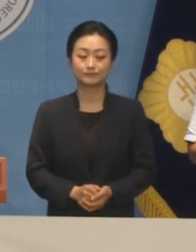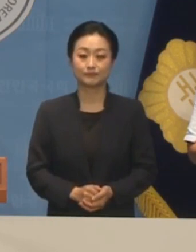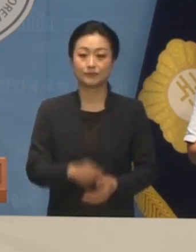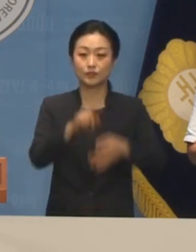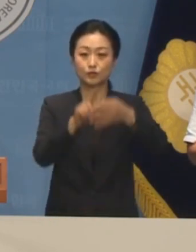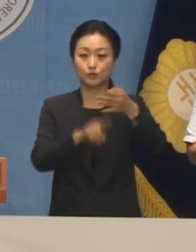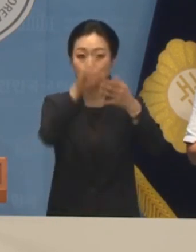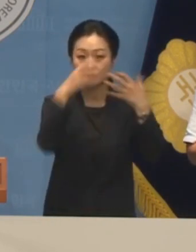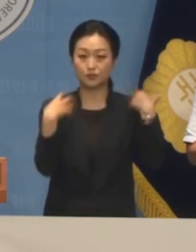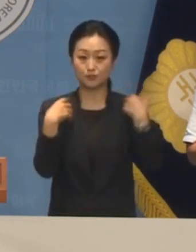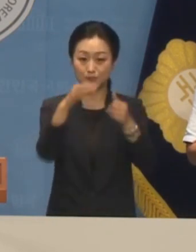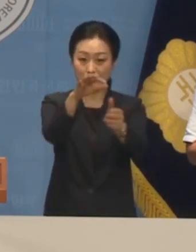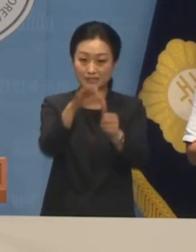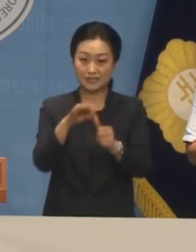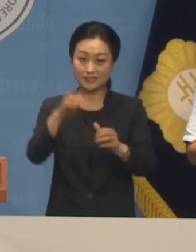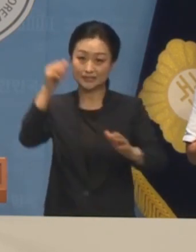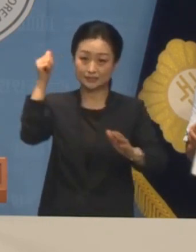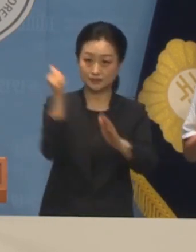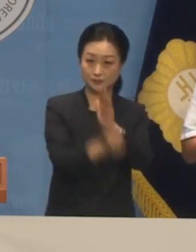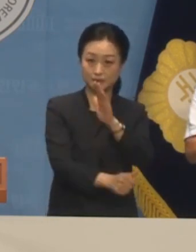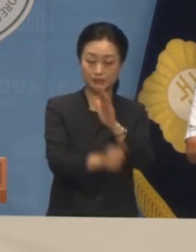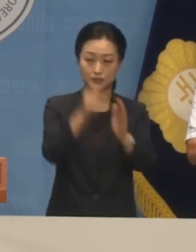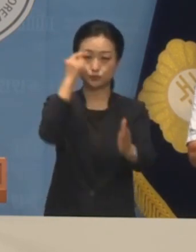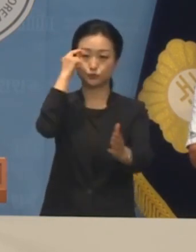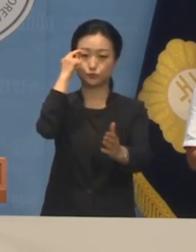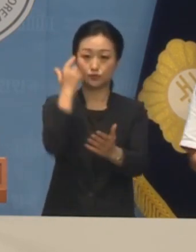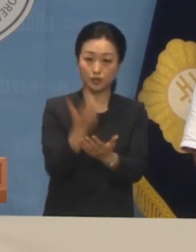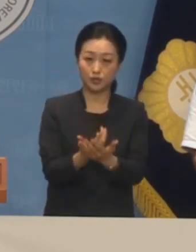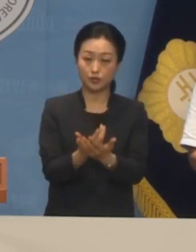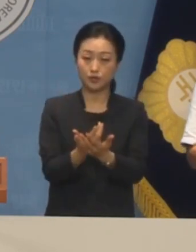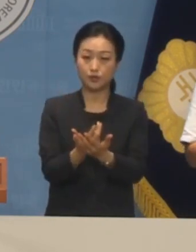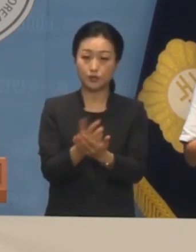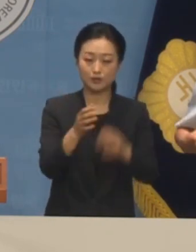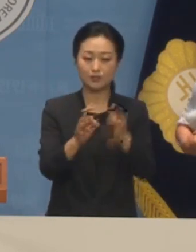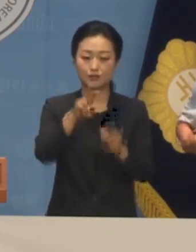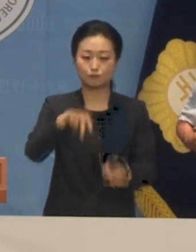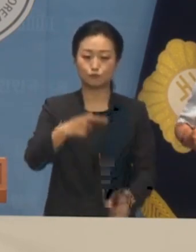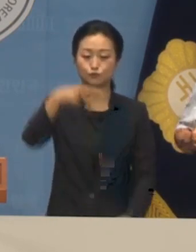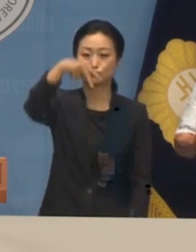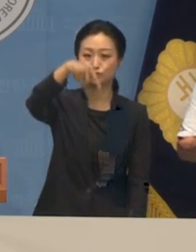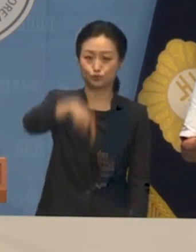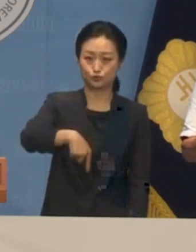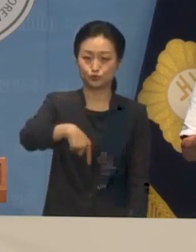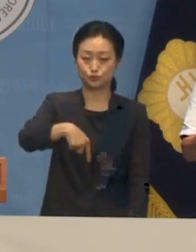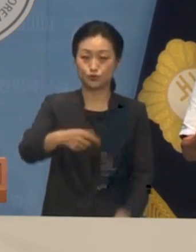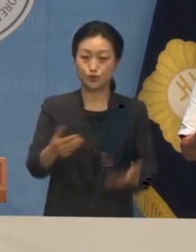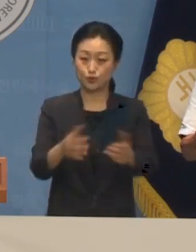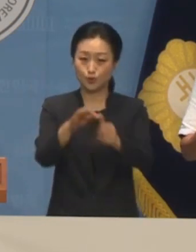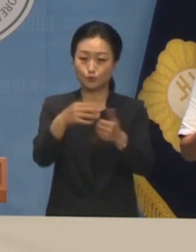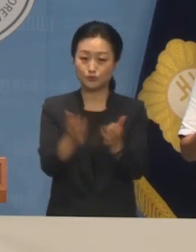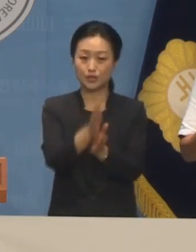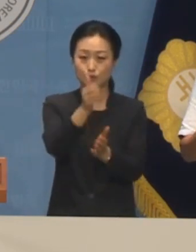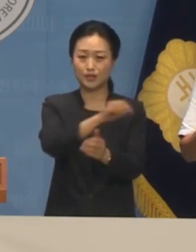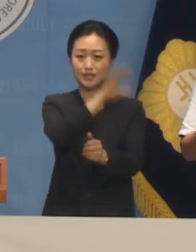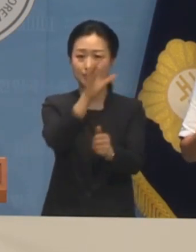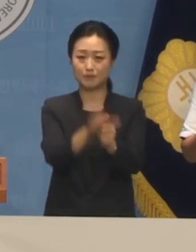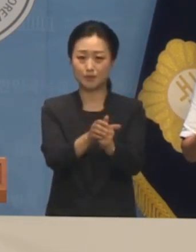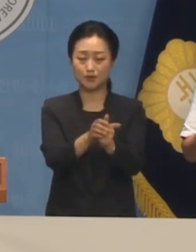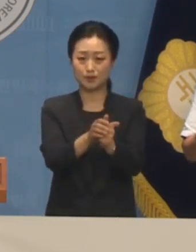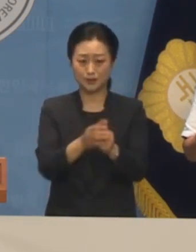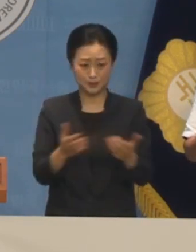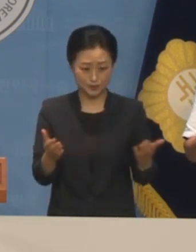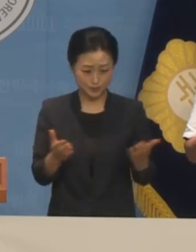참사는 경에 가깝습니다 그중 최악이 노동부 장관 명입니다 반노동